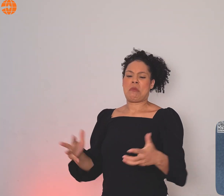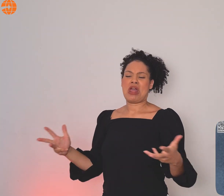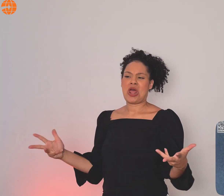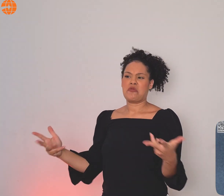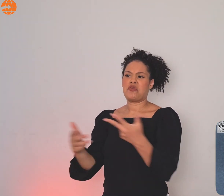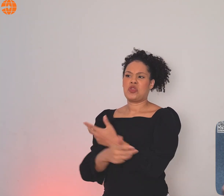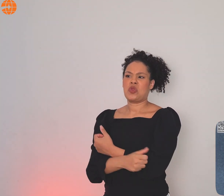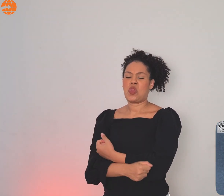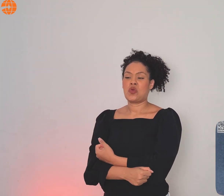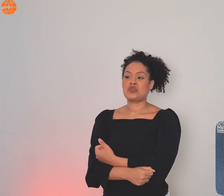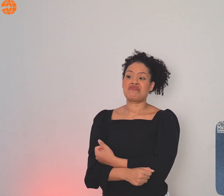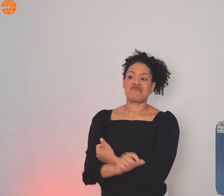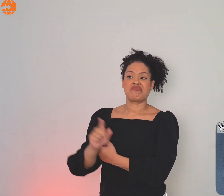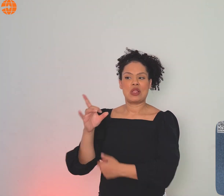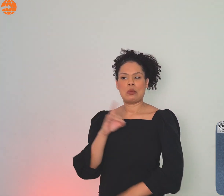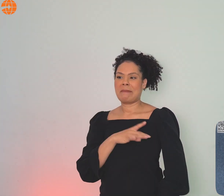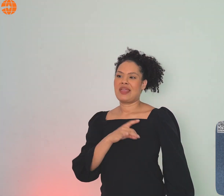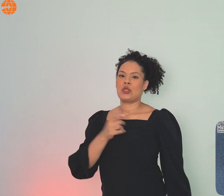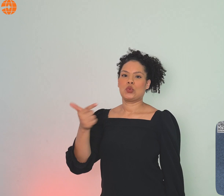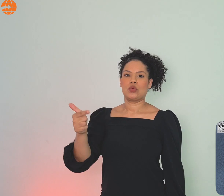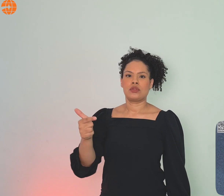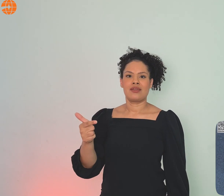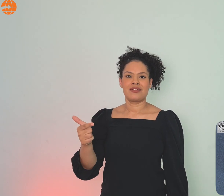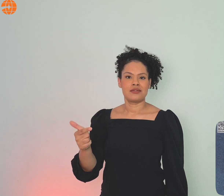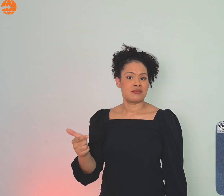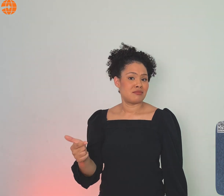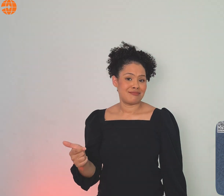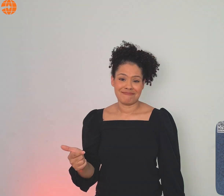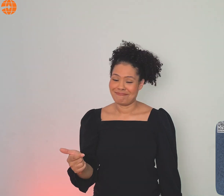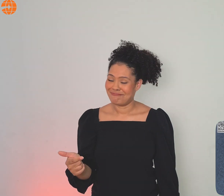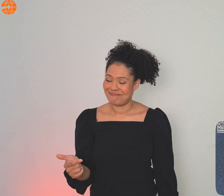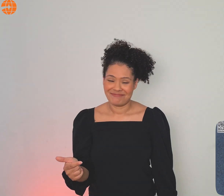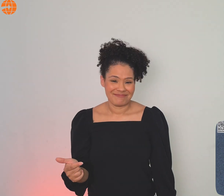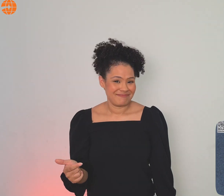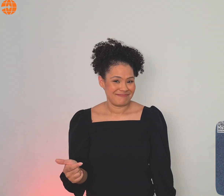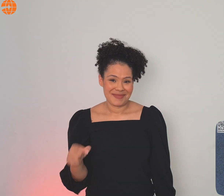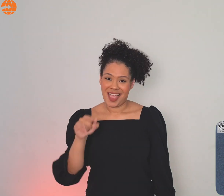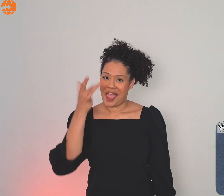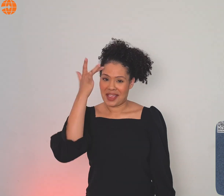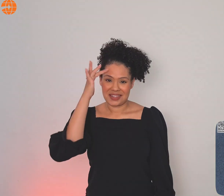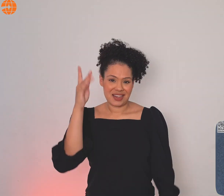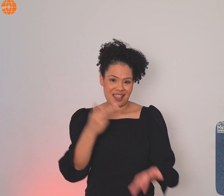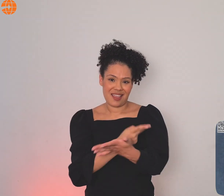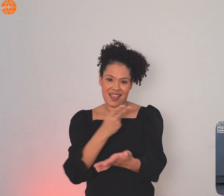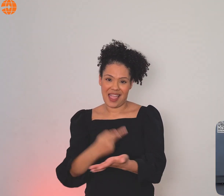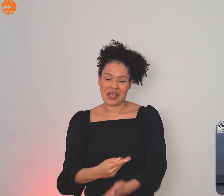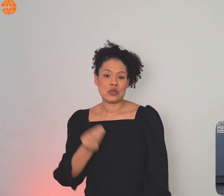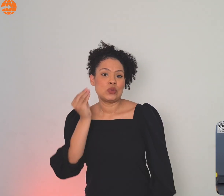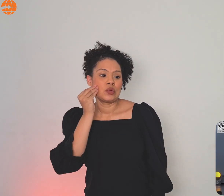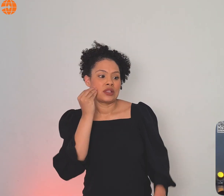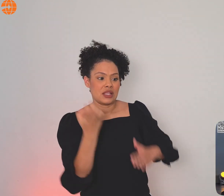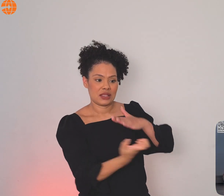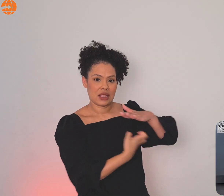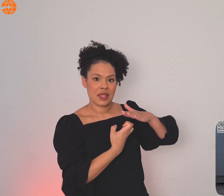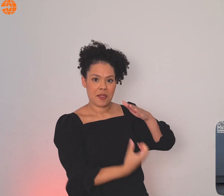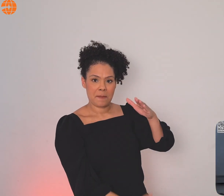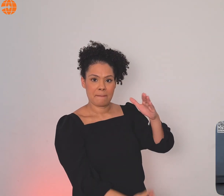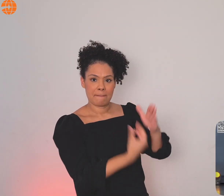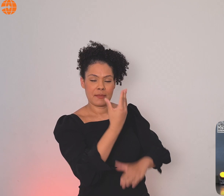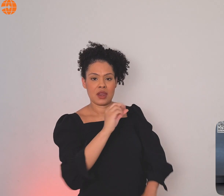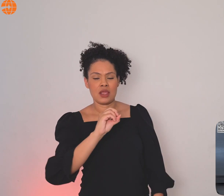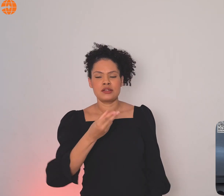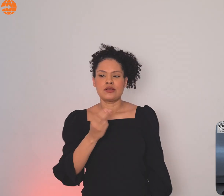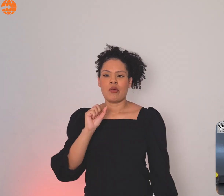alguém tenha feito que o medo não bateu. O medo de tentar uma empresa, o medo de tentar um negócio, o medo de investir